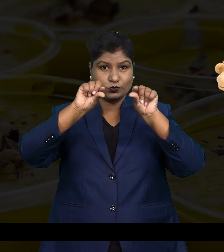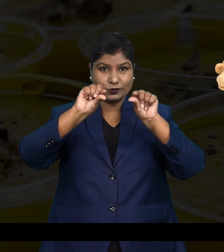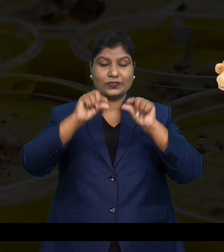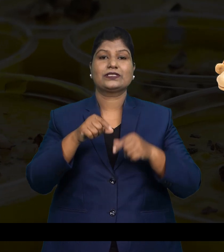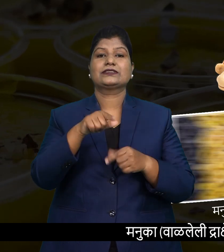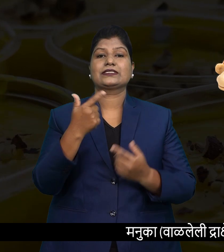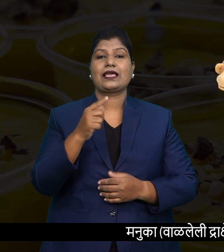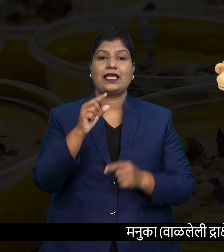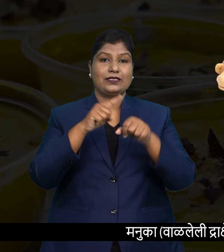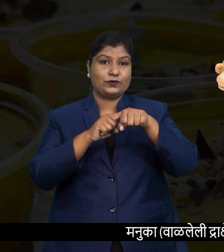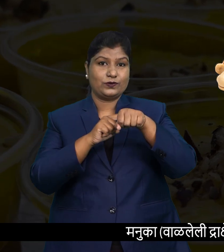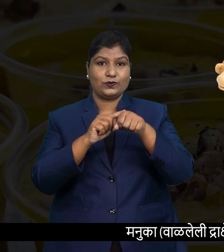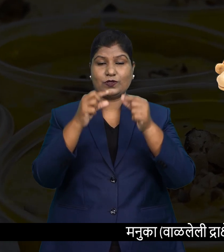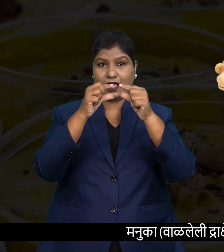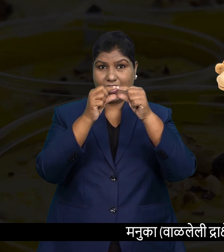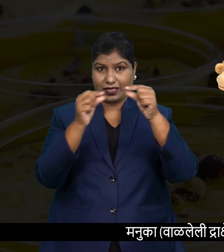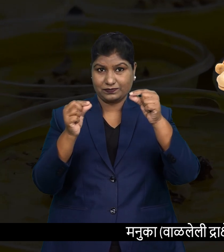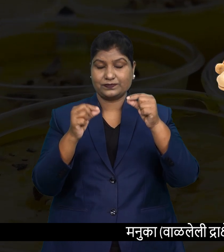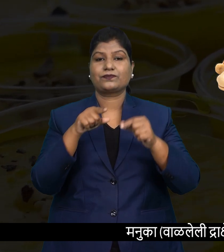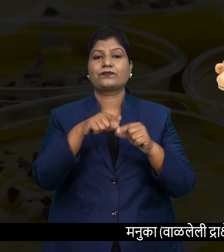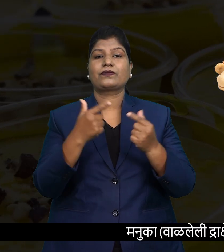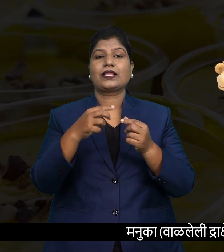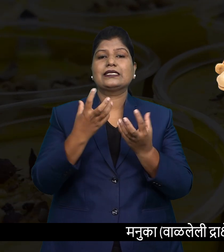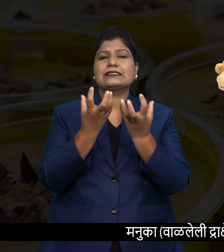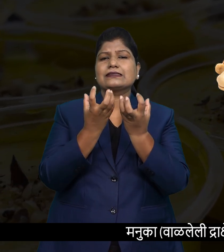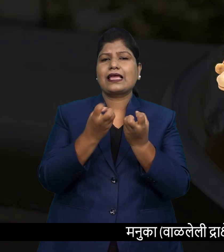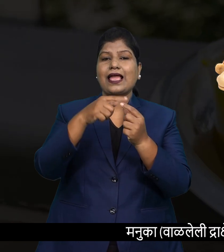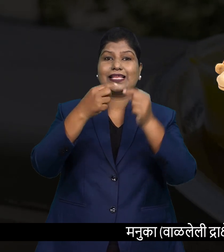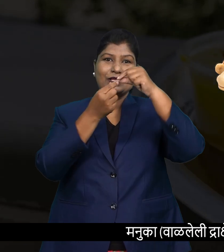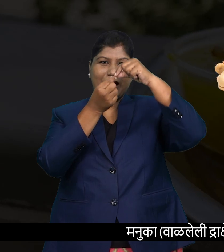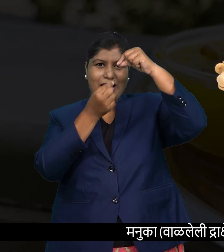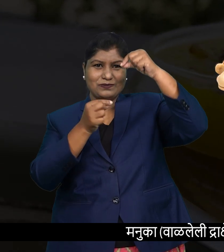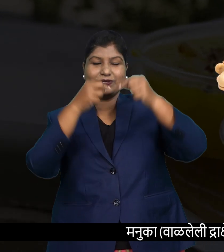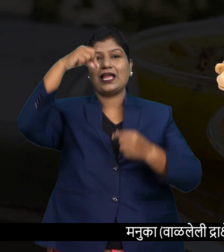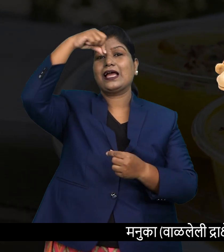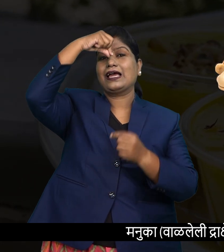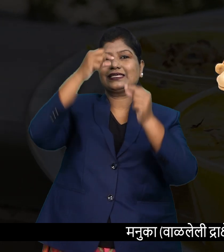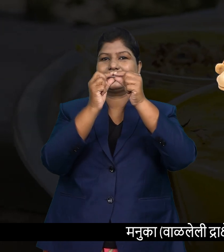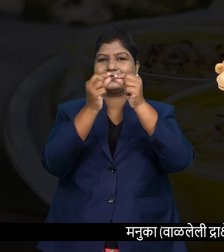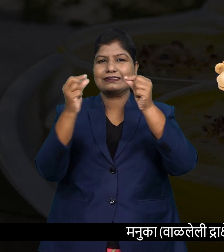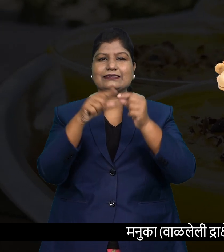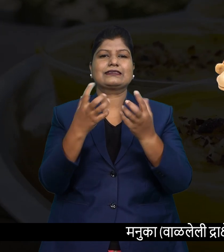बदाम, मनुका सारखी सुकी फळे वापरली जातात.